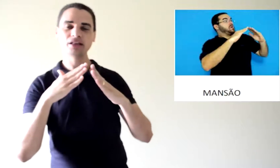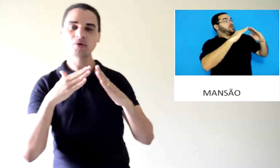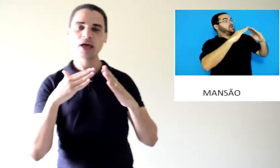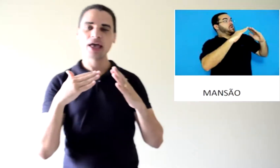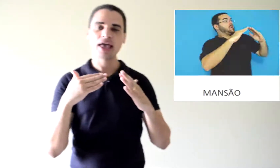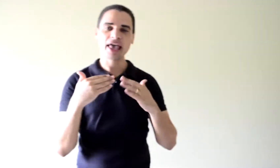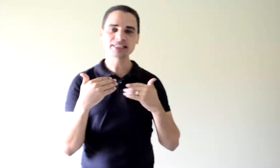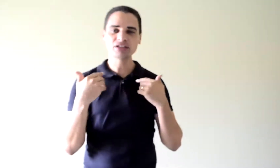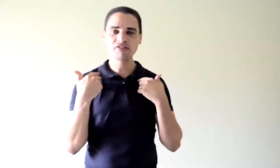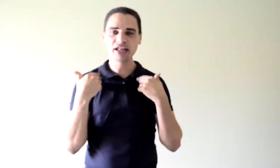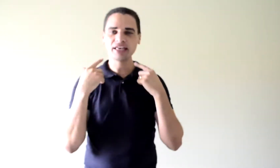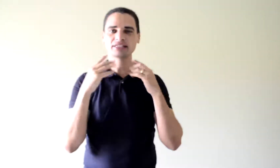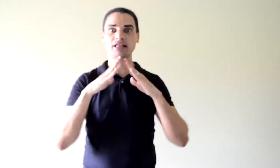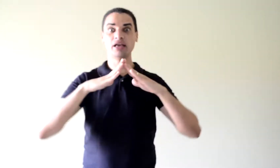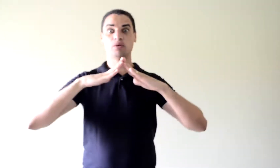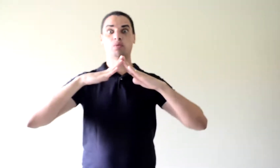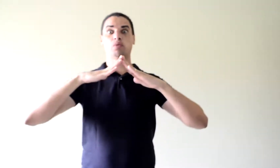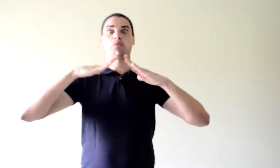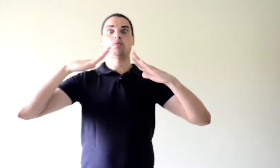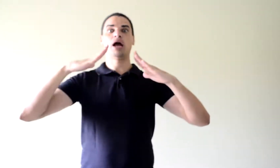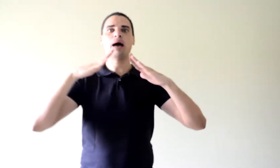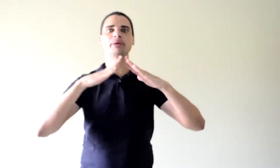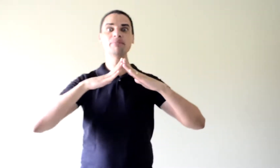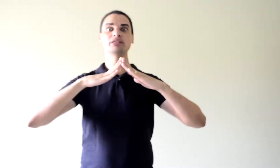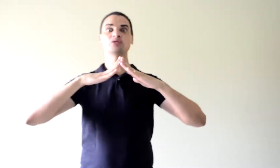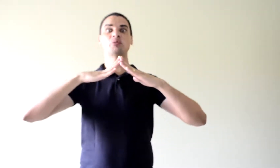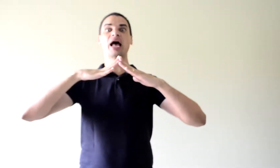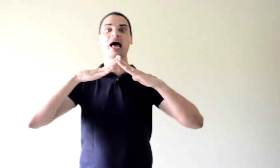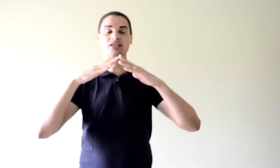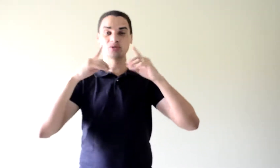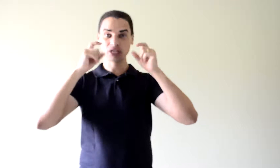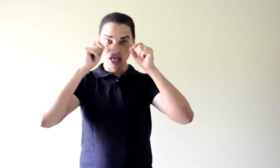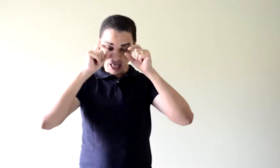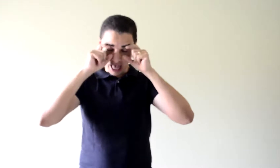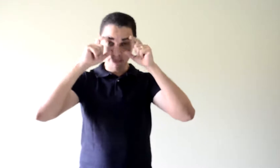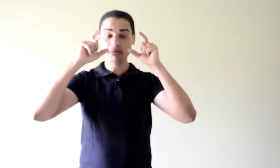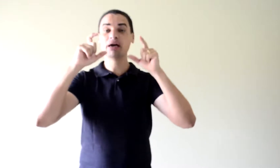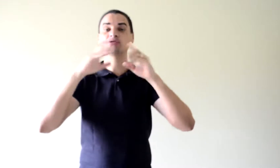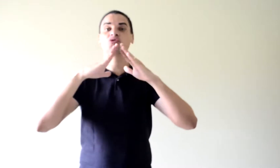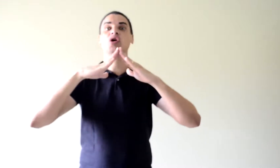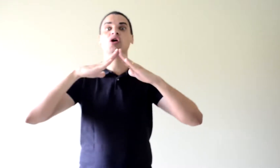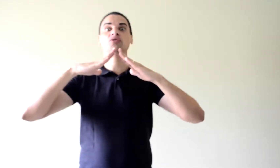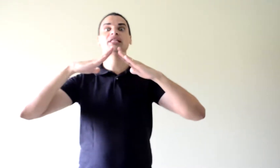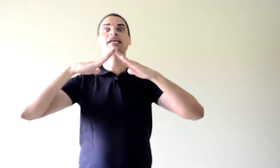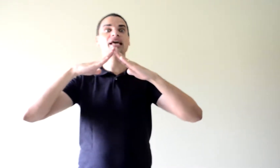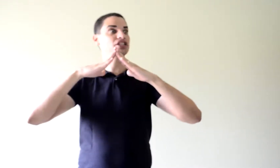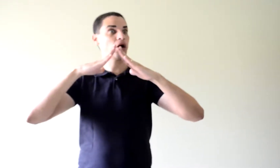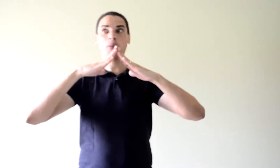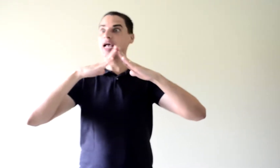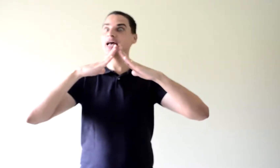Então, essa diferença, né? Abrir mais os braços, abrir mais os olhos, dá a ideia de que é uma